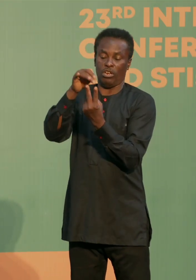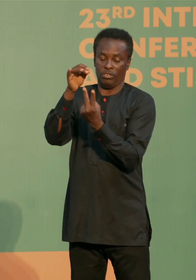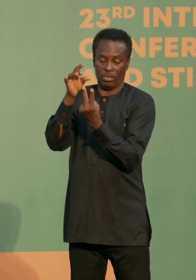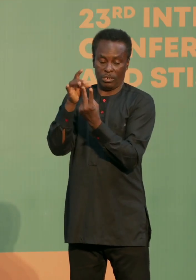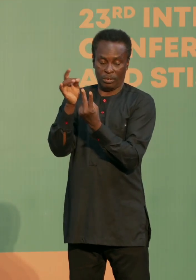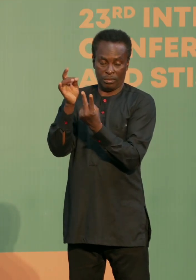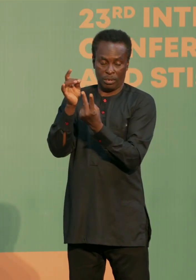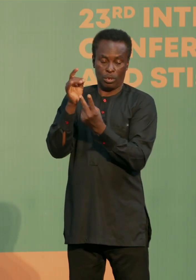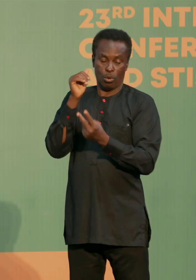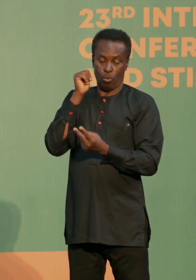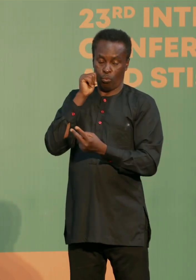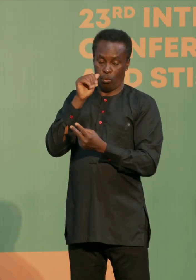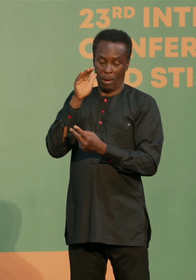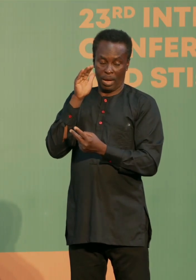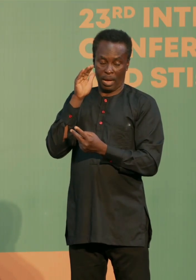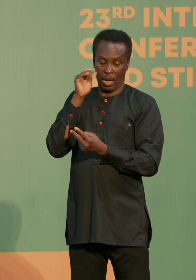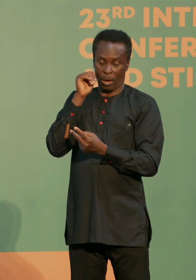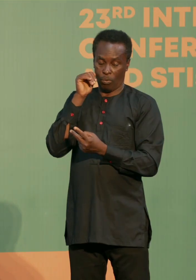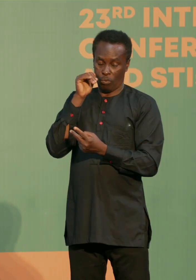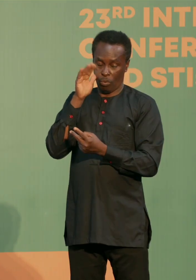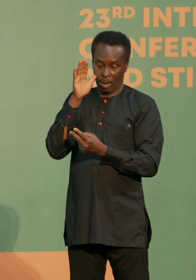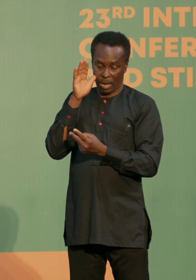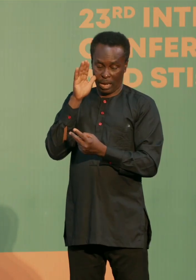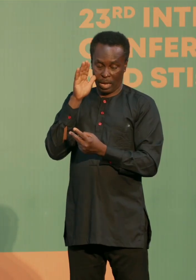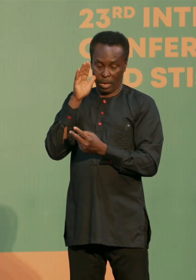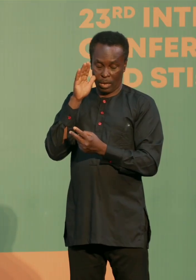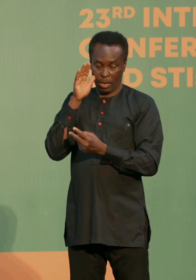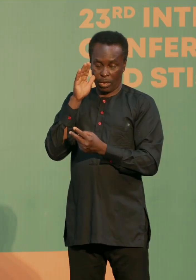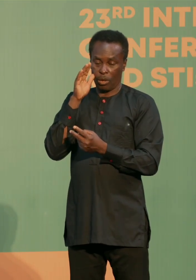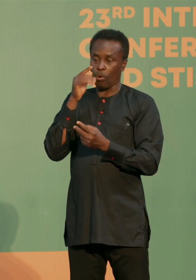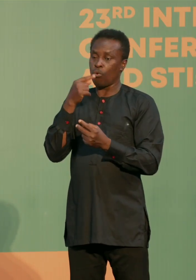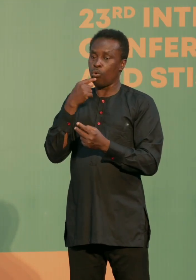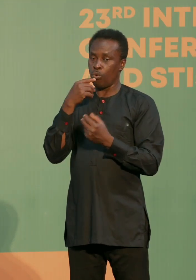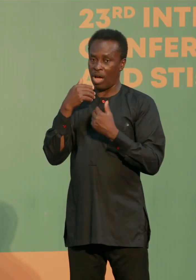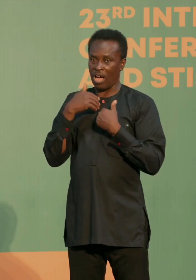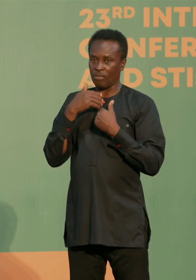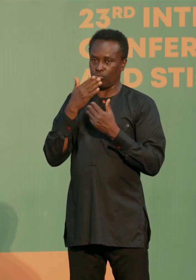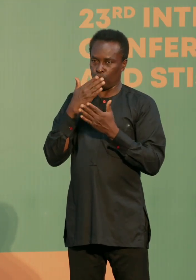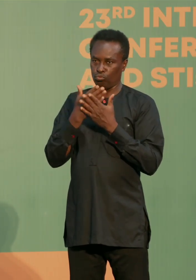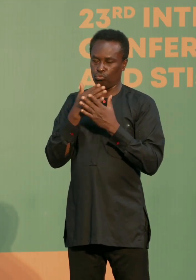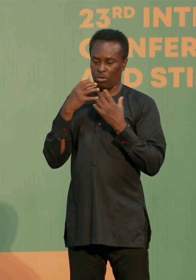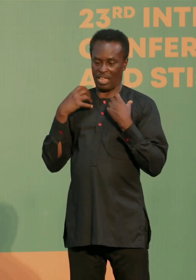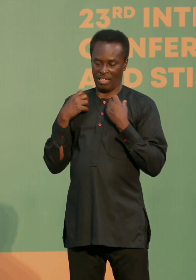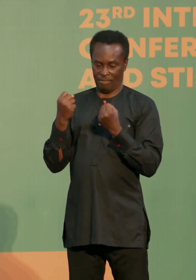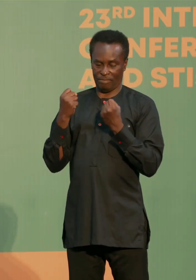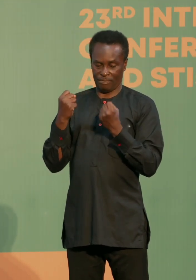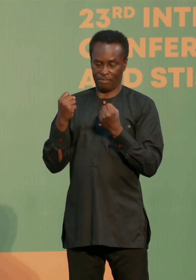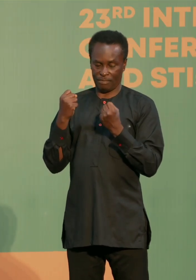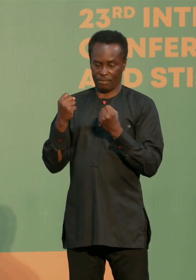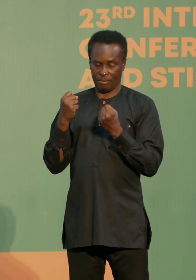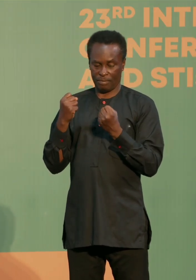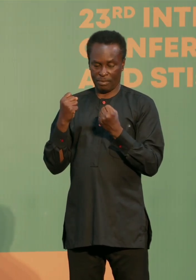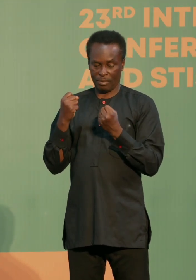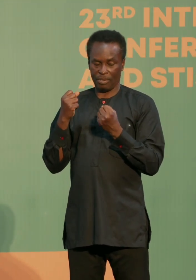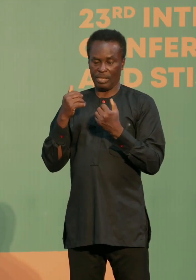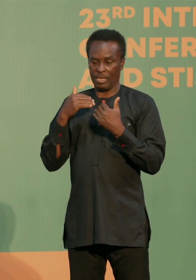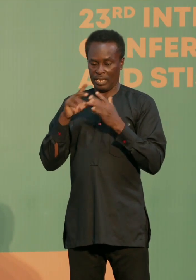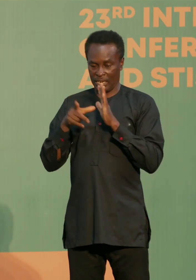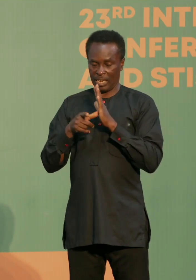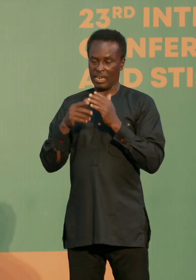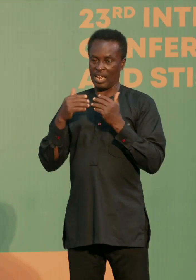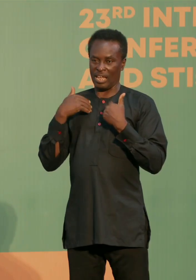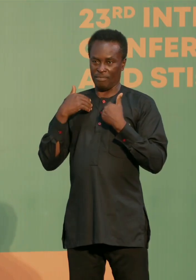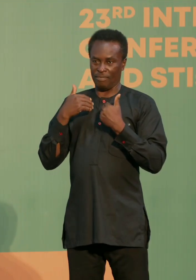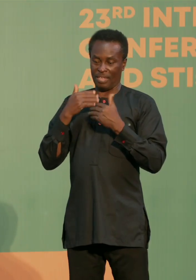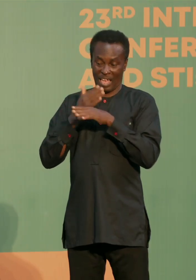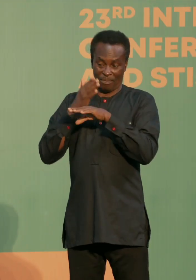dans les centres de santé. Nous avons consulté les femmes, nous les avons sensibilisées, nous